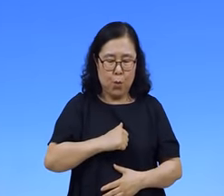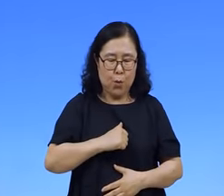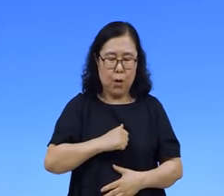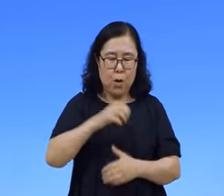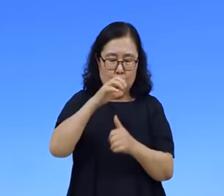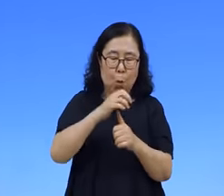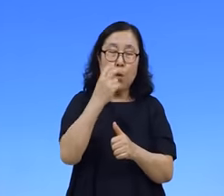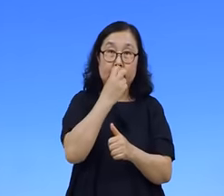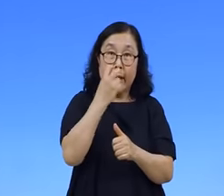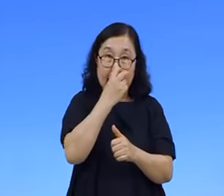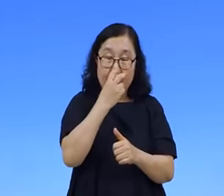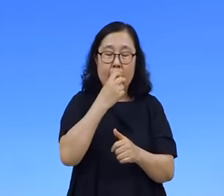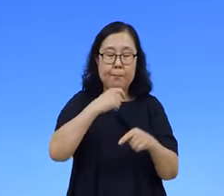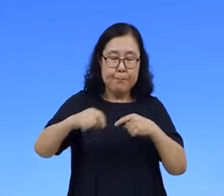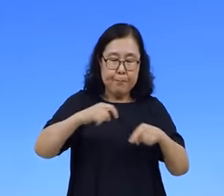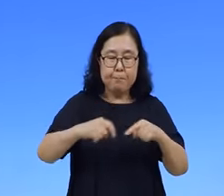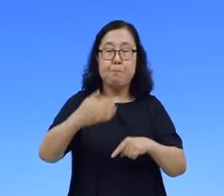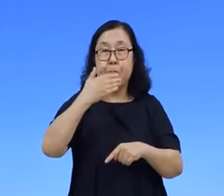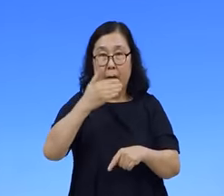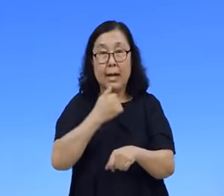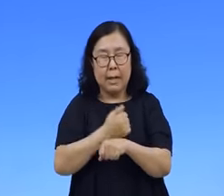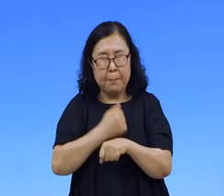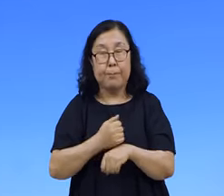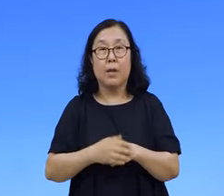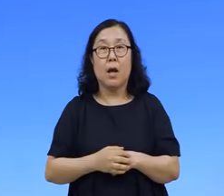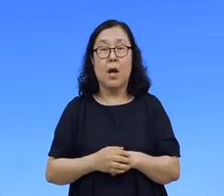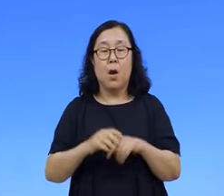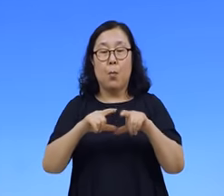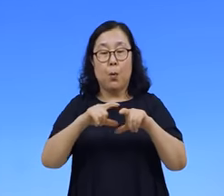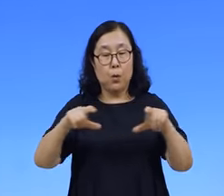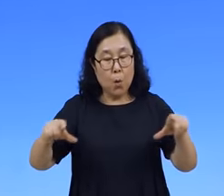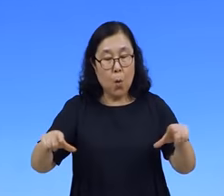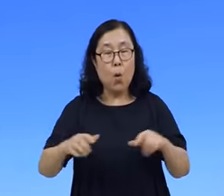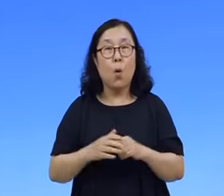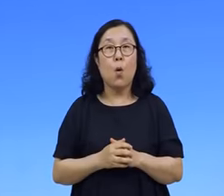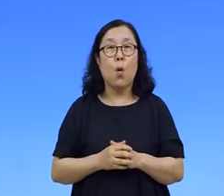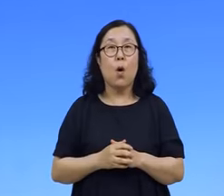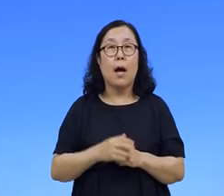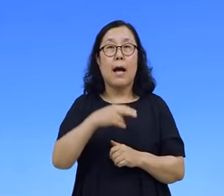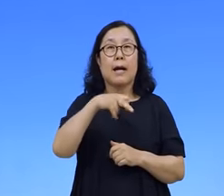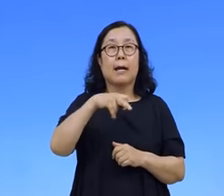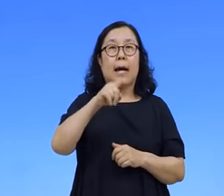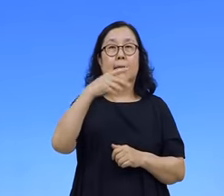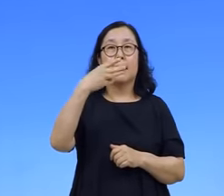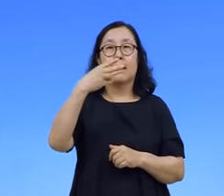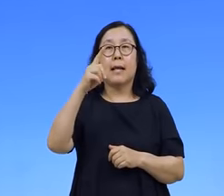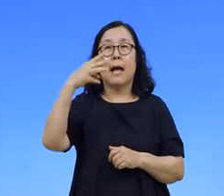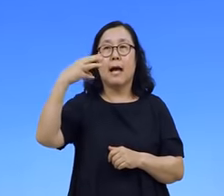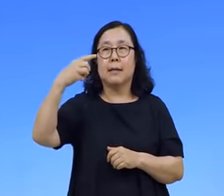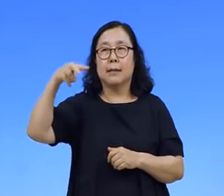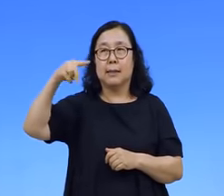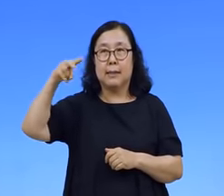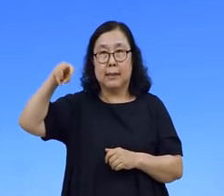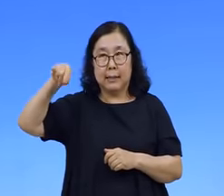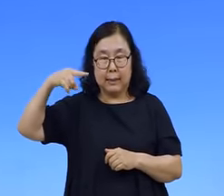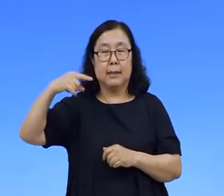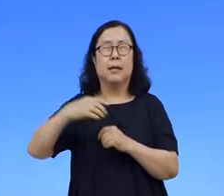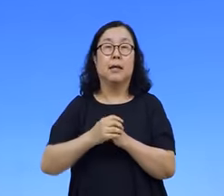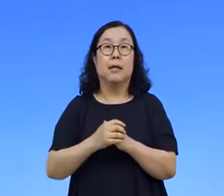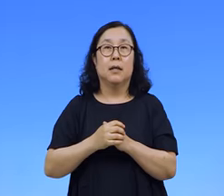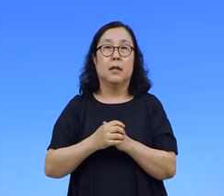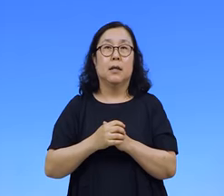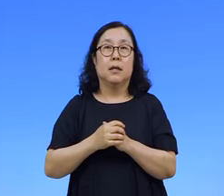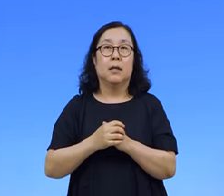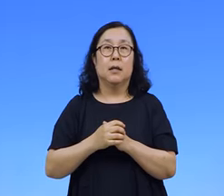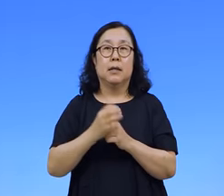있다. 그걸 이제 주장하는 겁니다. 그러면서 설명하기를 보통 이제 그 카타르시스 이론이라고요. 마음에 막